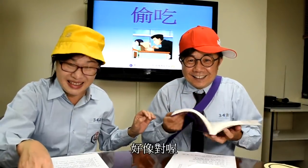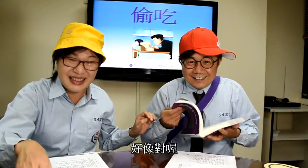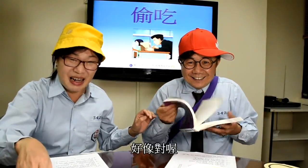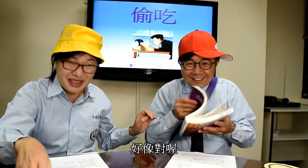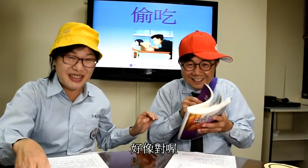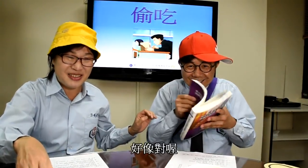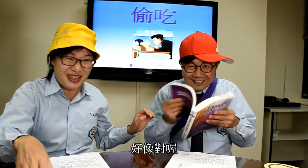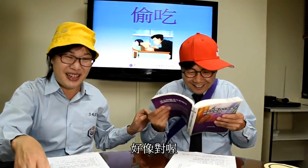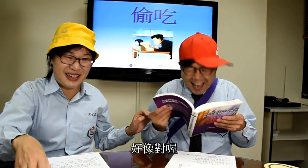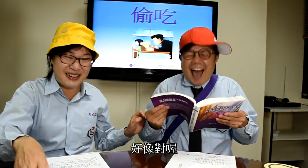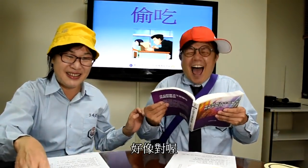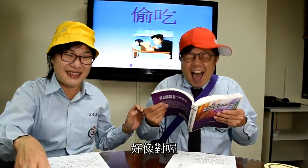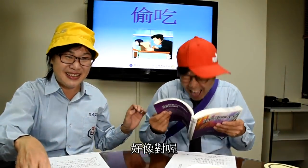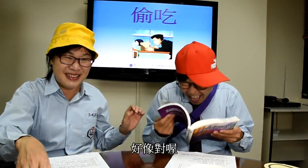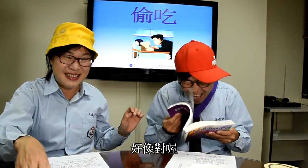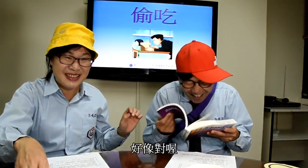好像对哦。